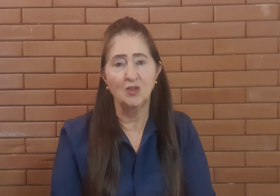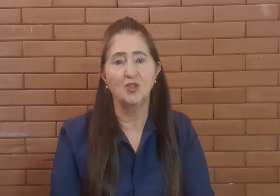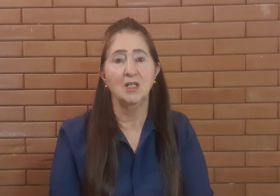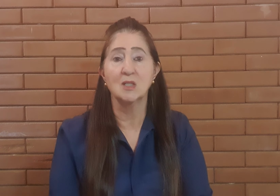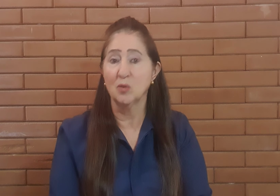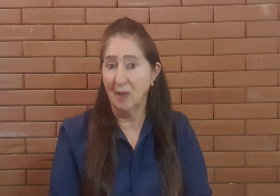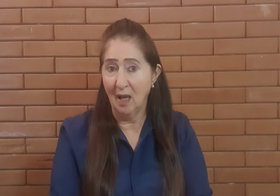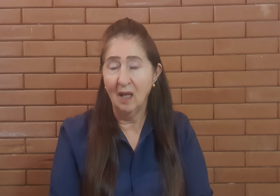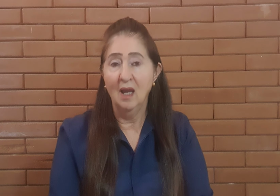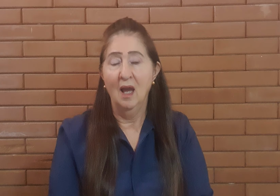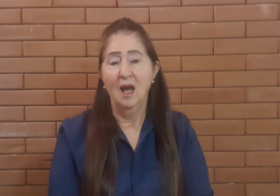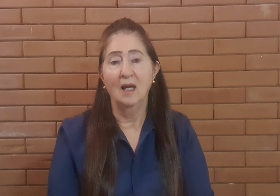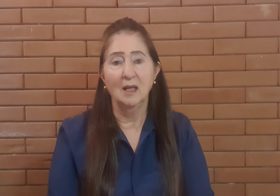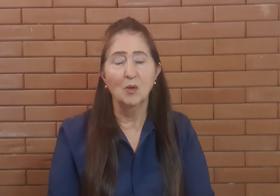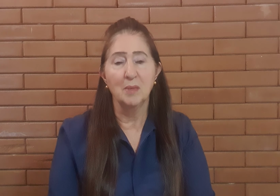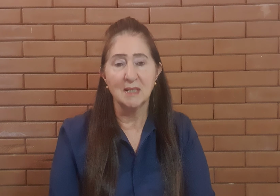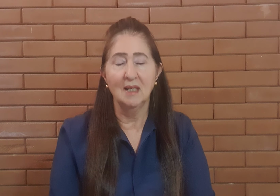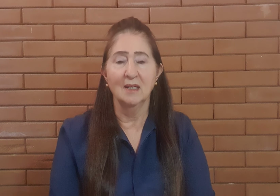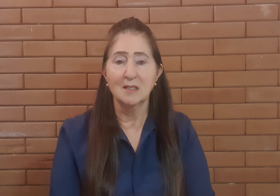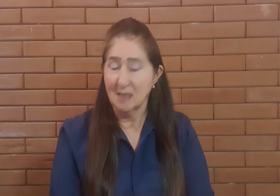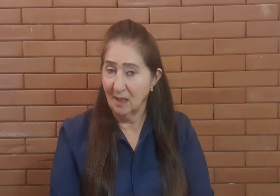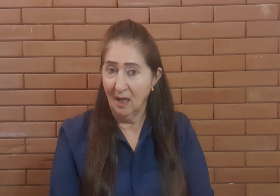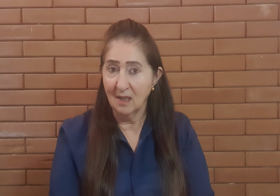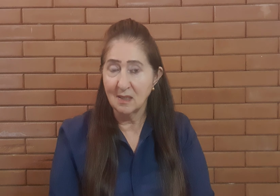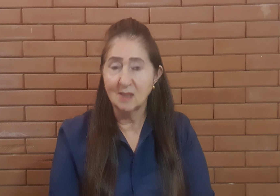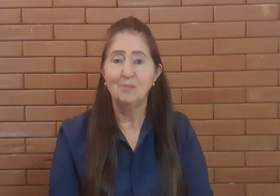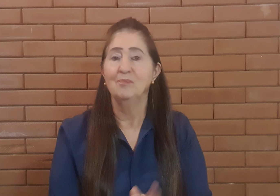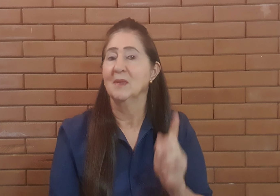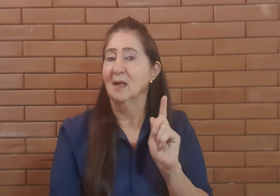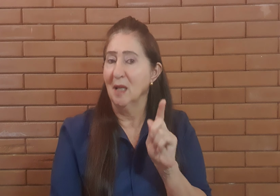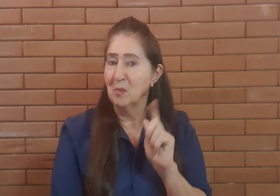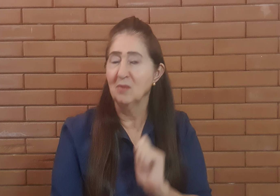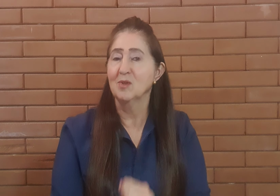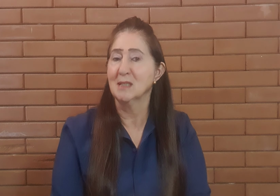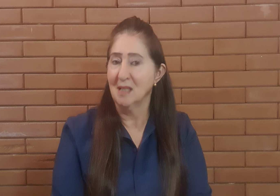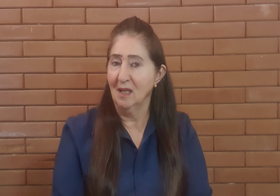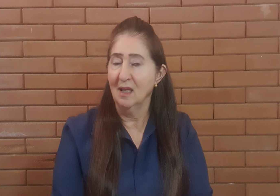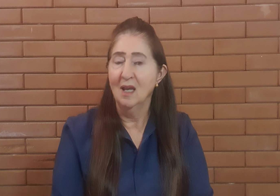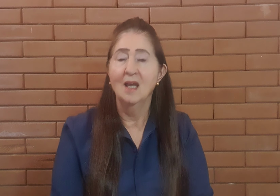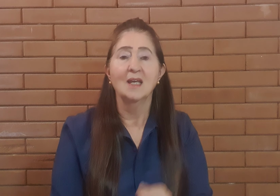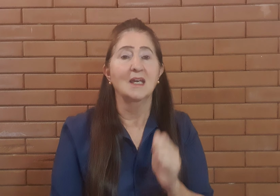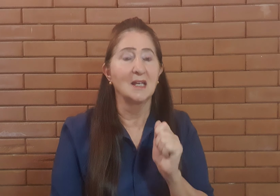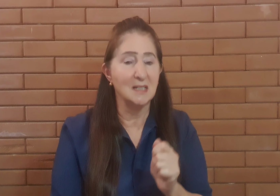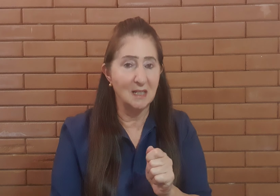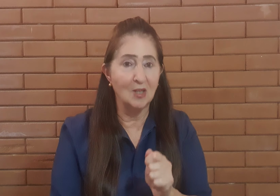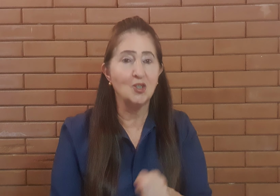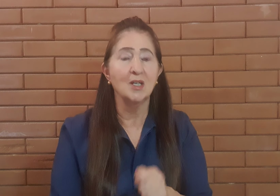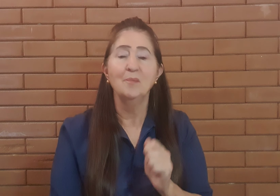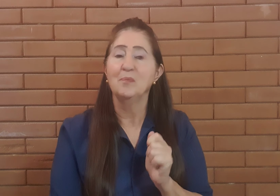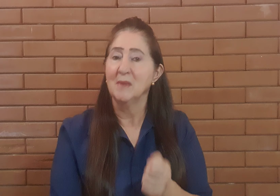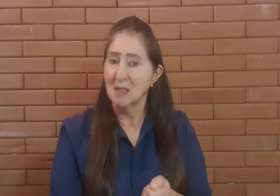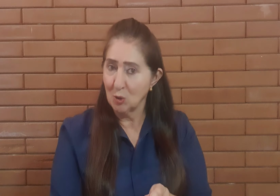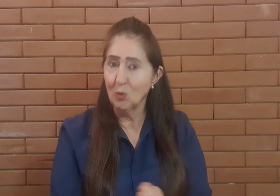de estudar a língua brasileira de sinais, lembra você que exige